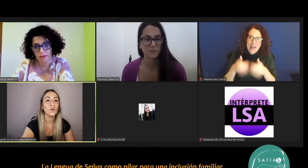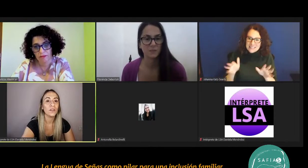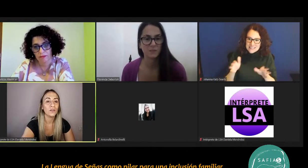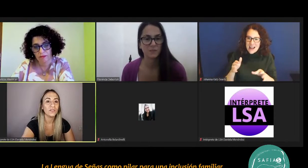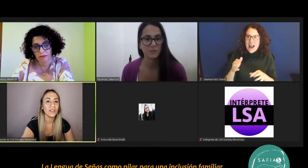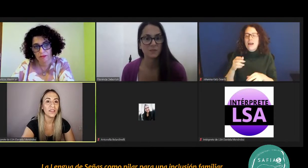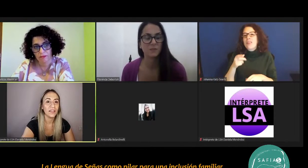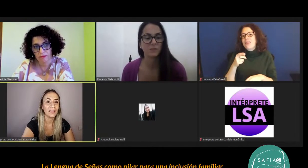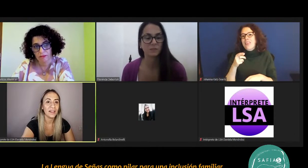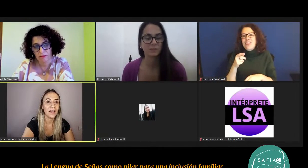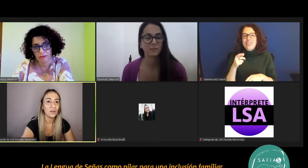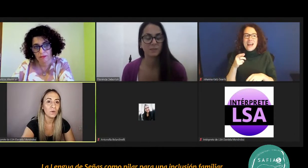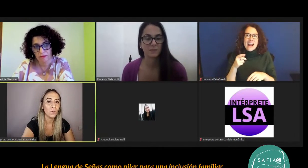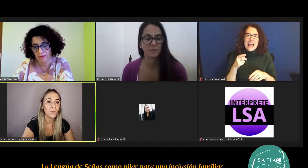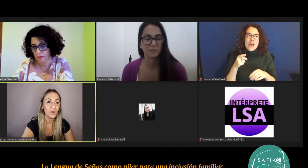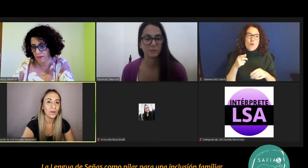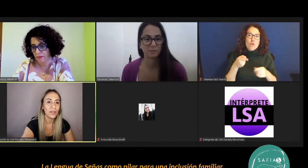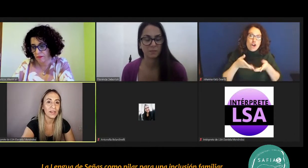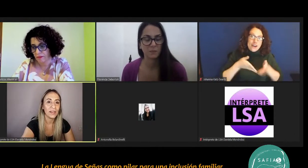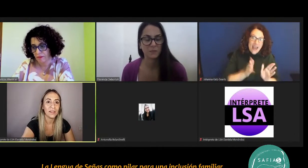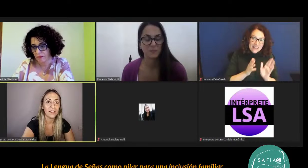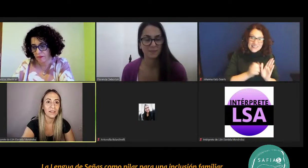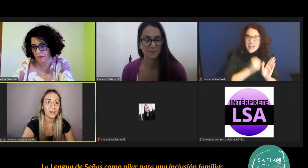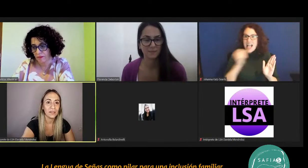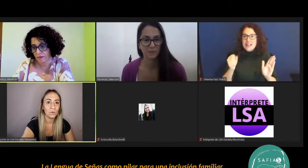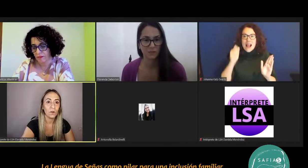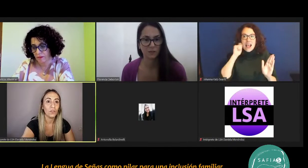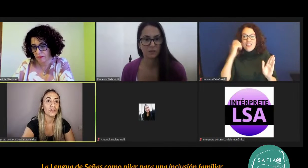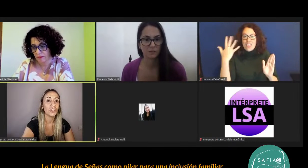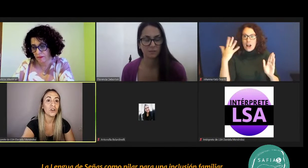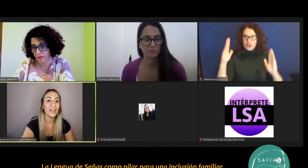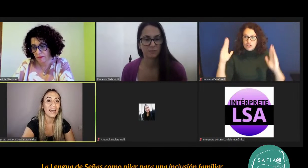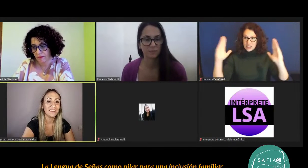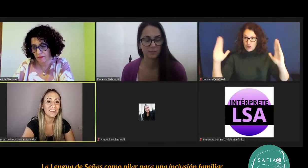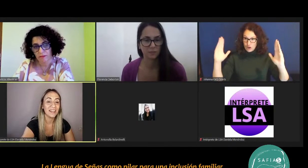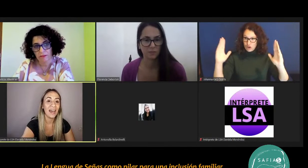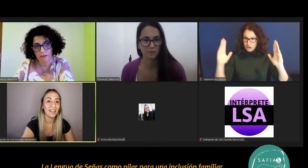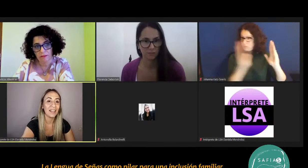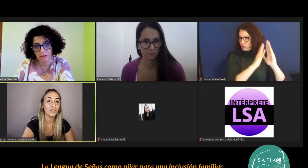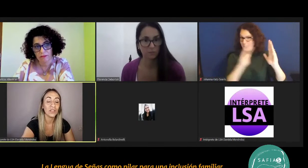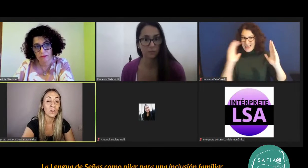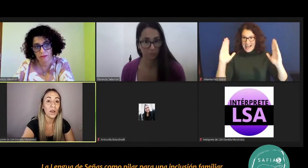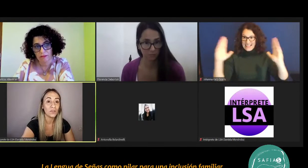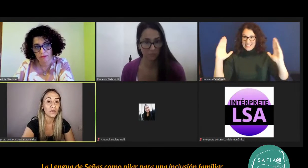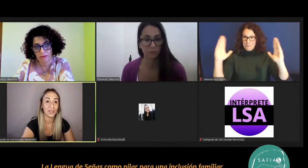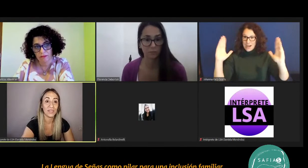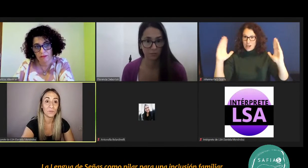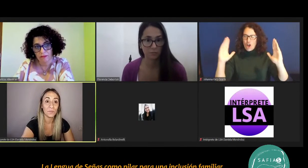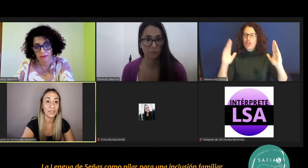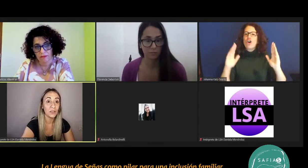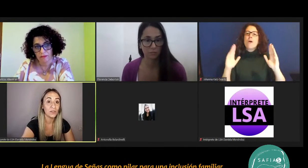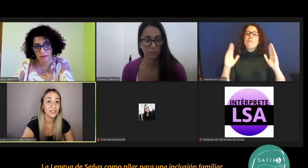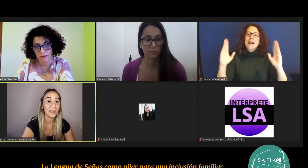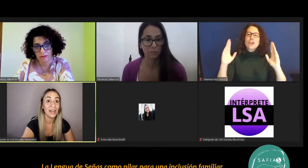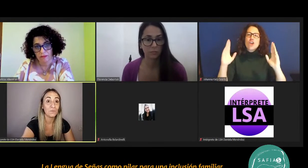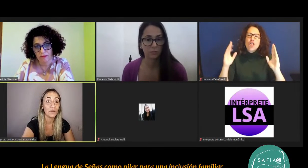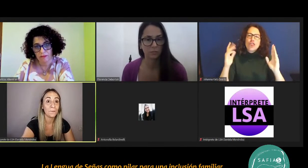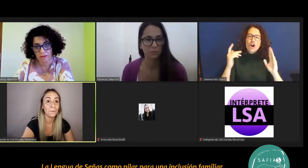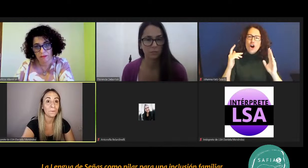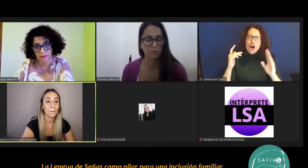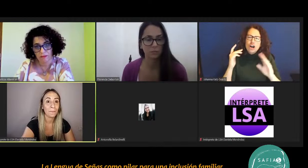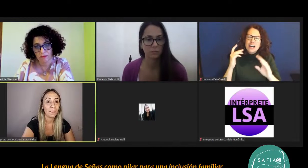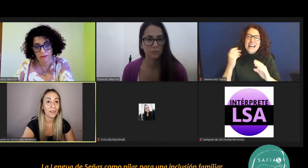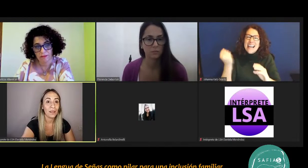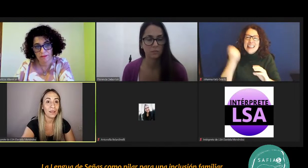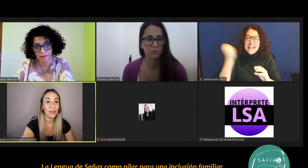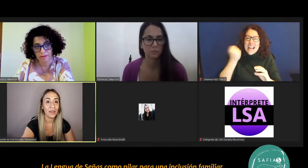el encuentro, ¿sí? de la lengua 1, cuando los chicos nacen hasta los 5 años, en ese periodo, en esa etapa,